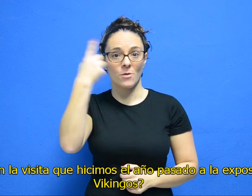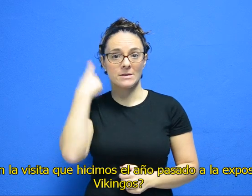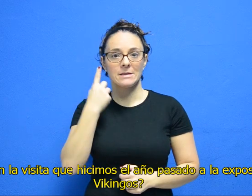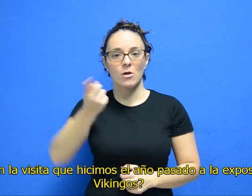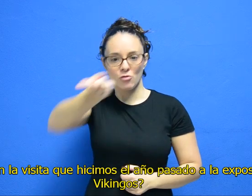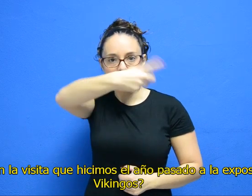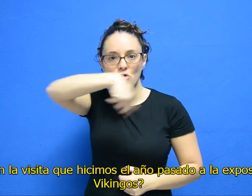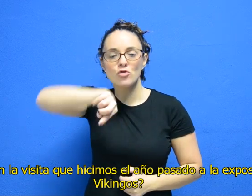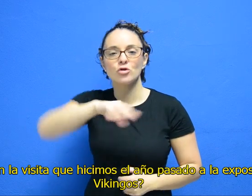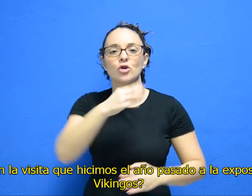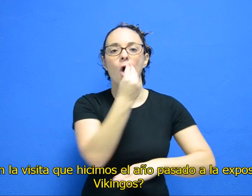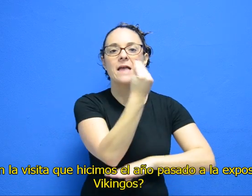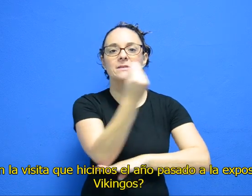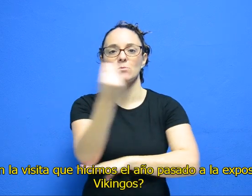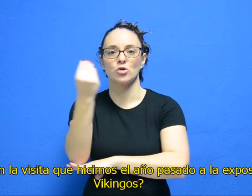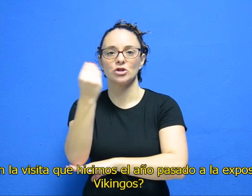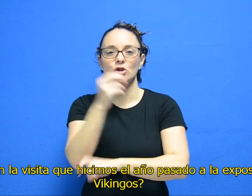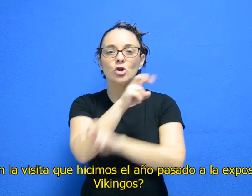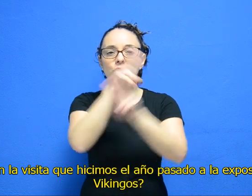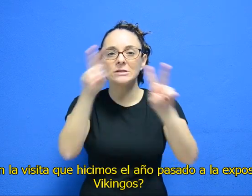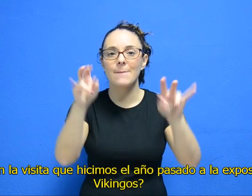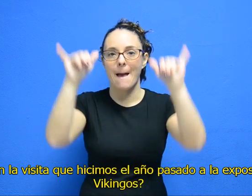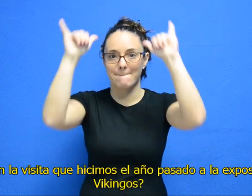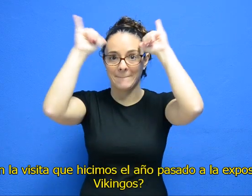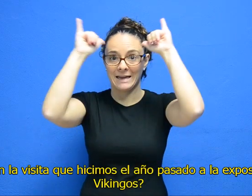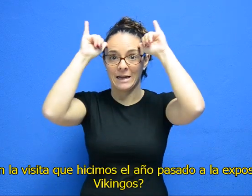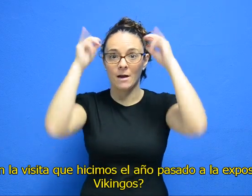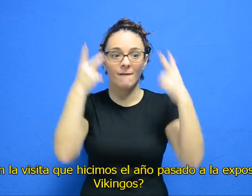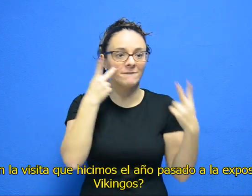¿Recuerdan la visita que hicimos el año pasado a la exposición de vikingos?